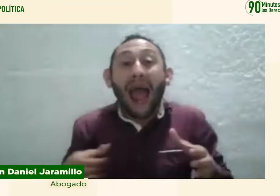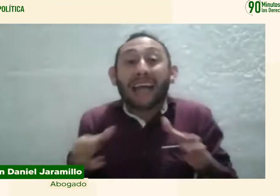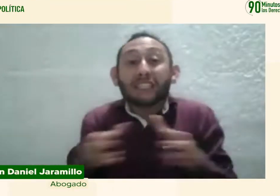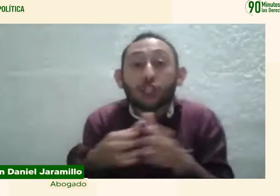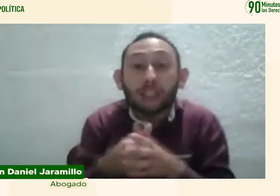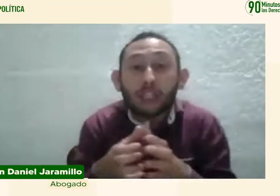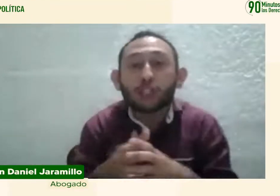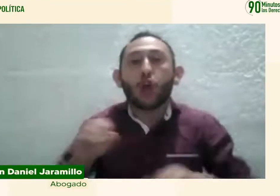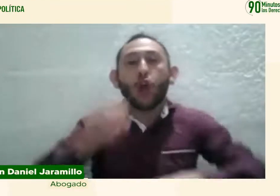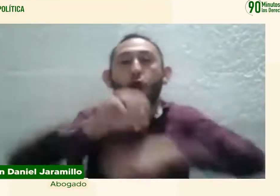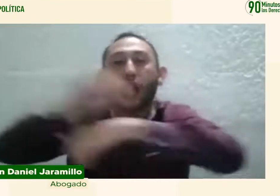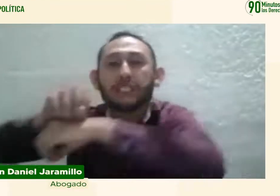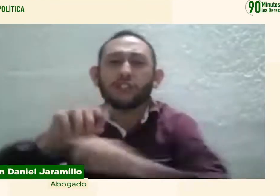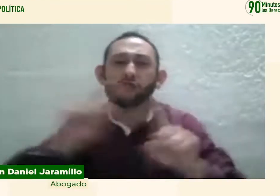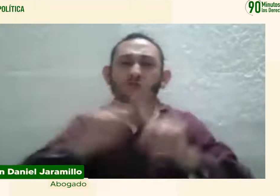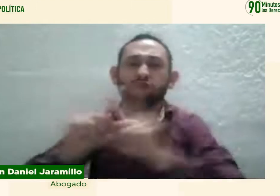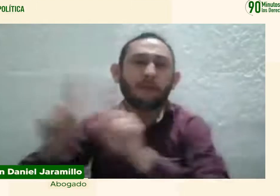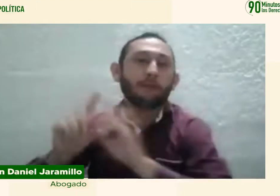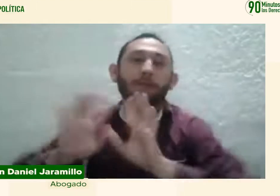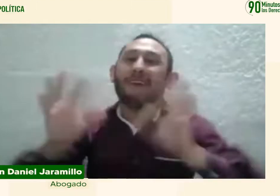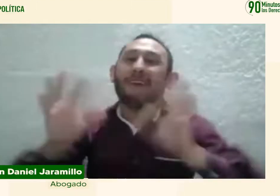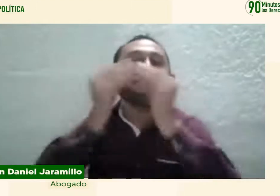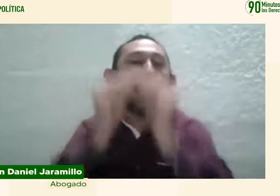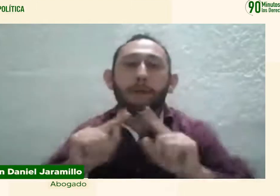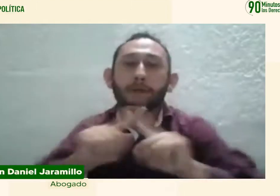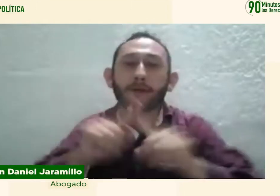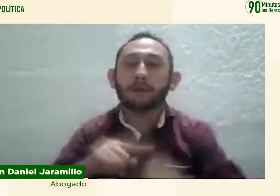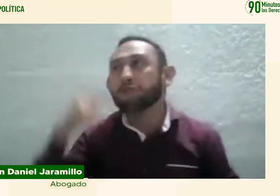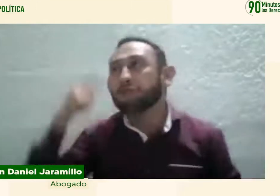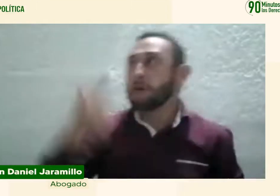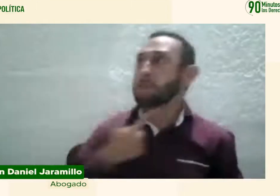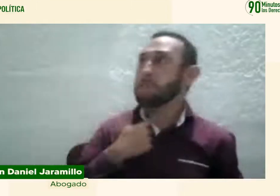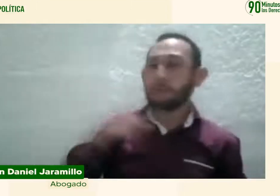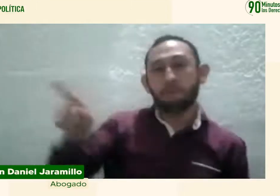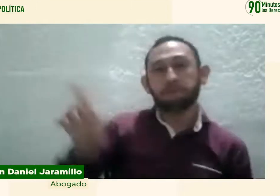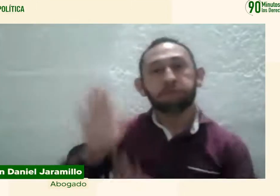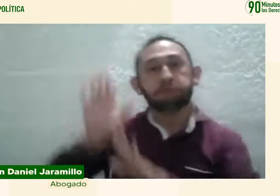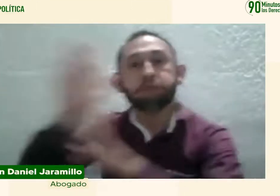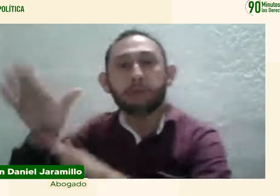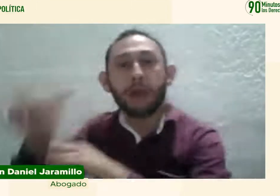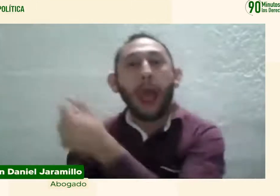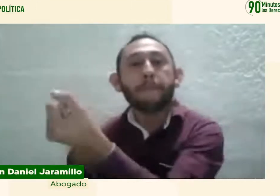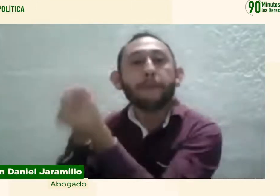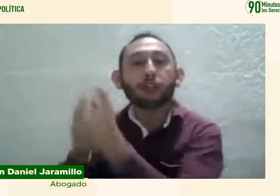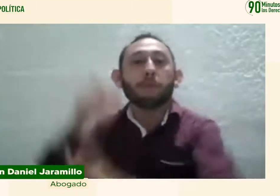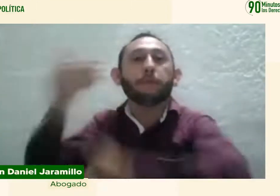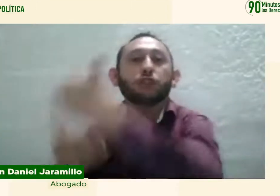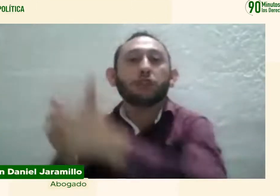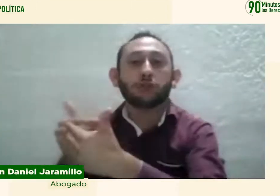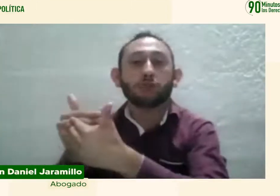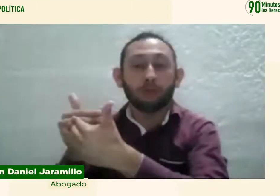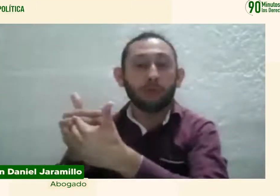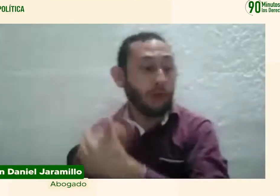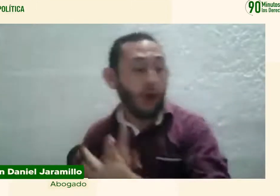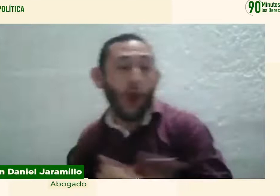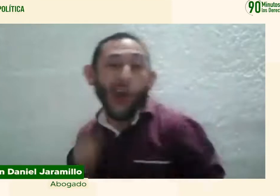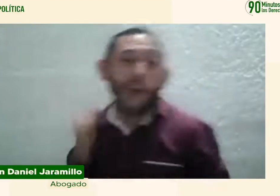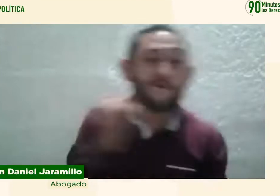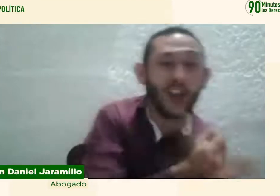la persona pueda hacer su voto libre de manera de pronto que sí que la organización no